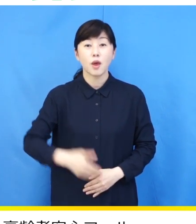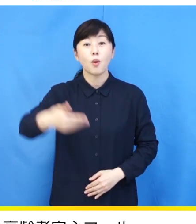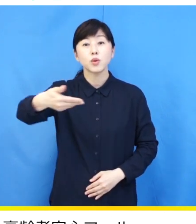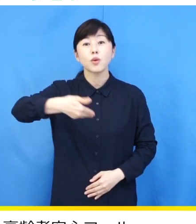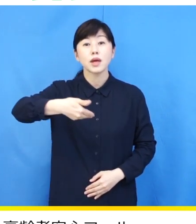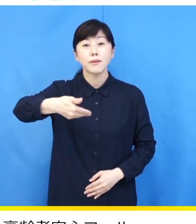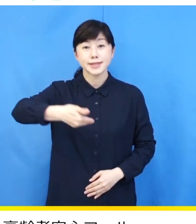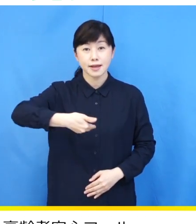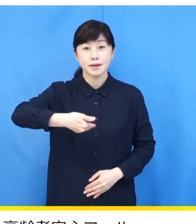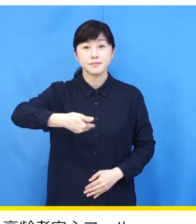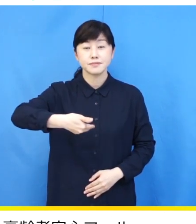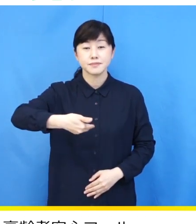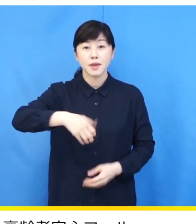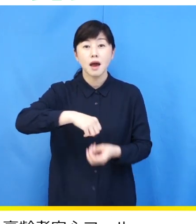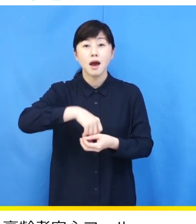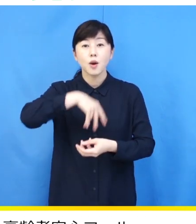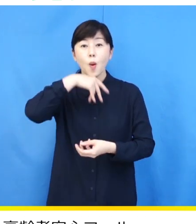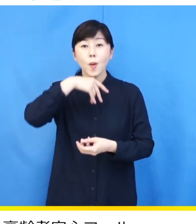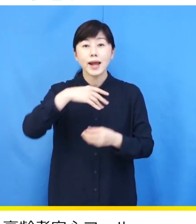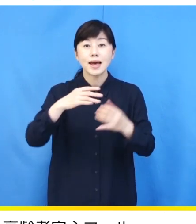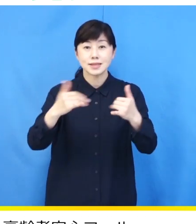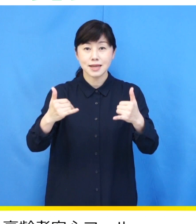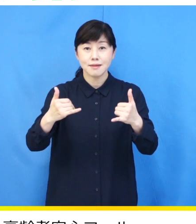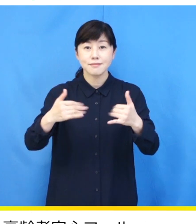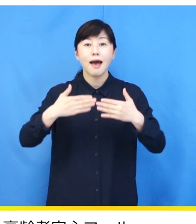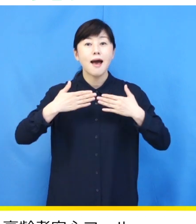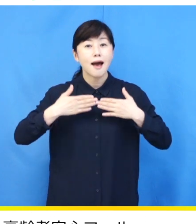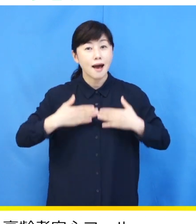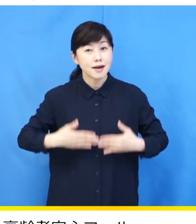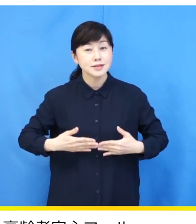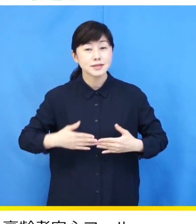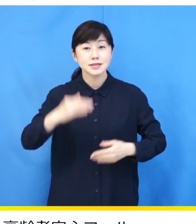は高齢者あんしんコール